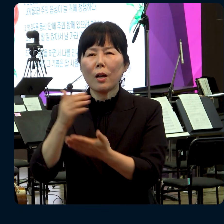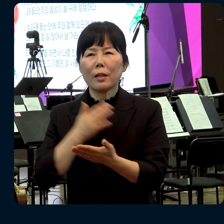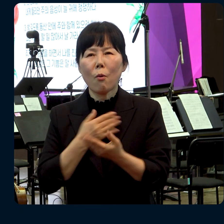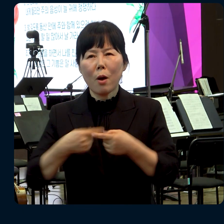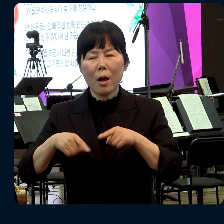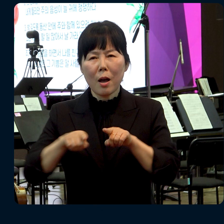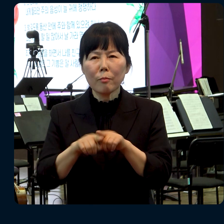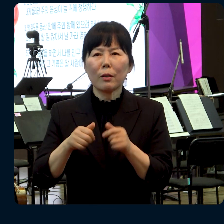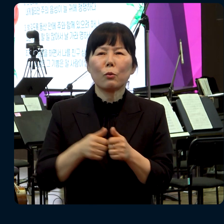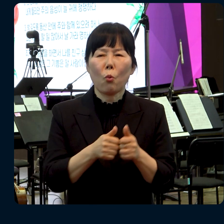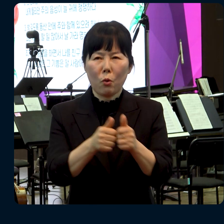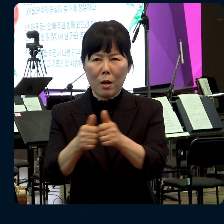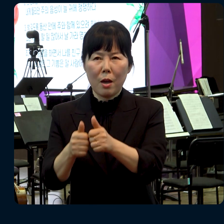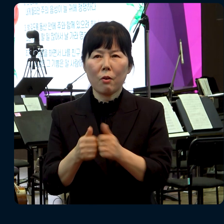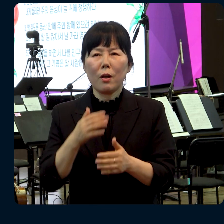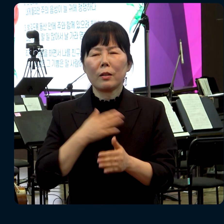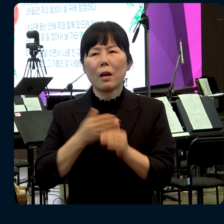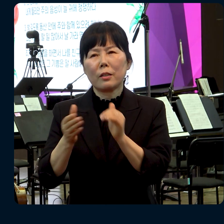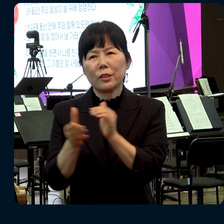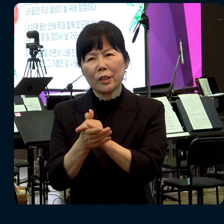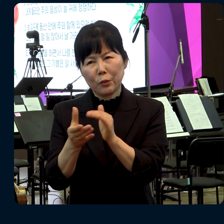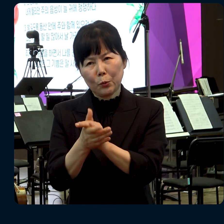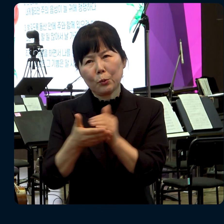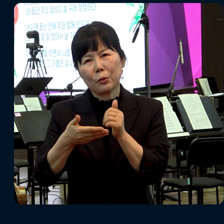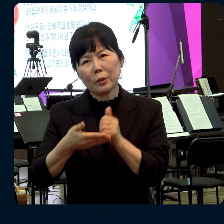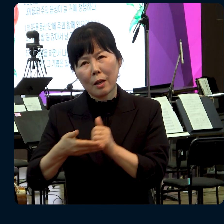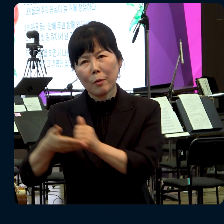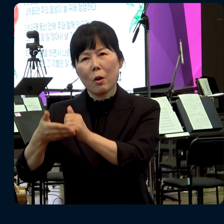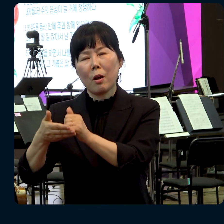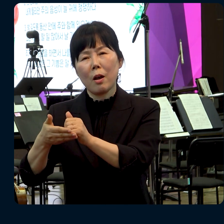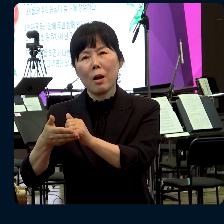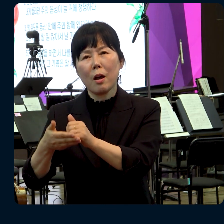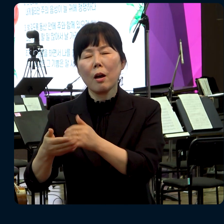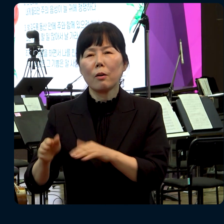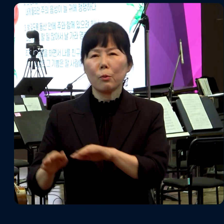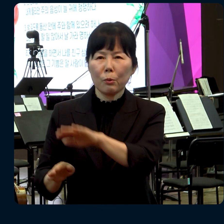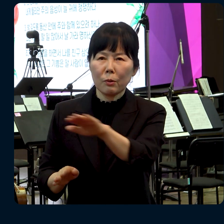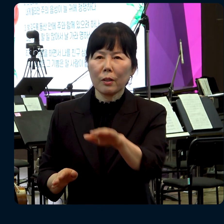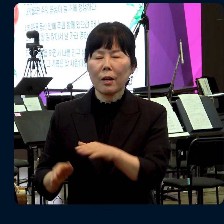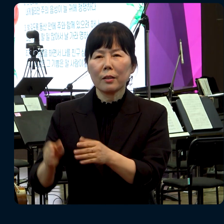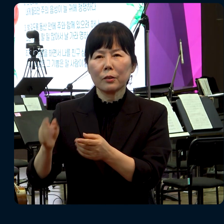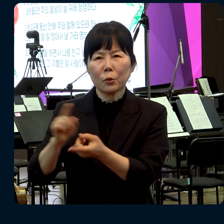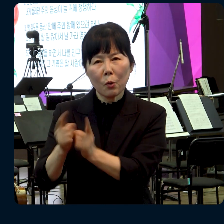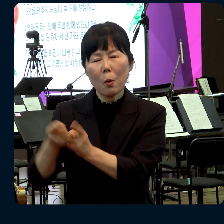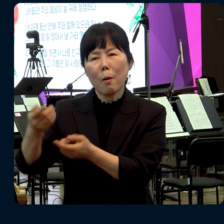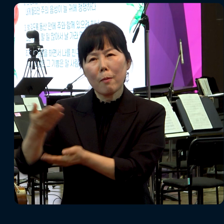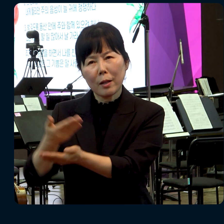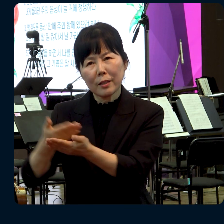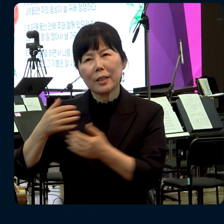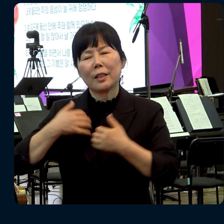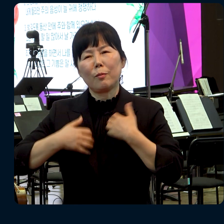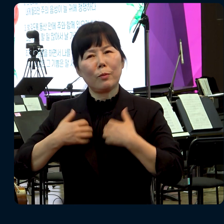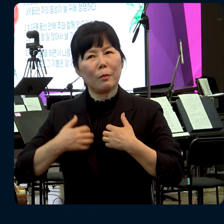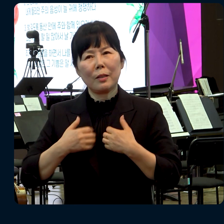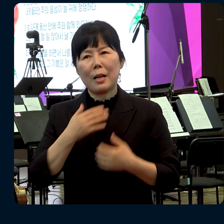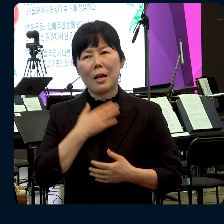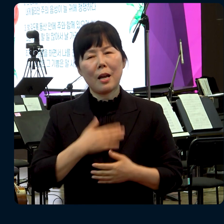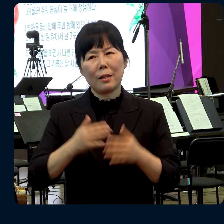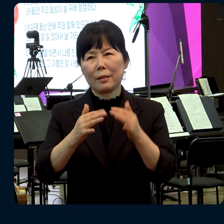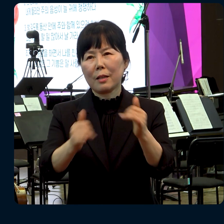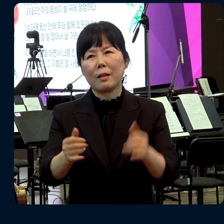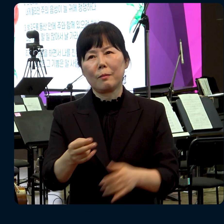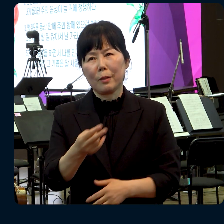동행을 하면서 나를 친구 삼으셨네. 우리 서로 받은 그 기쁨은 알 사람이 없도다.